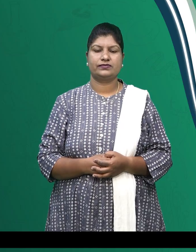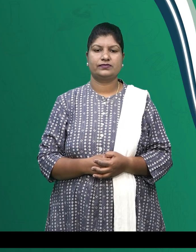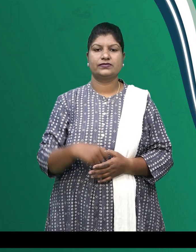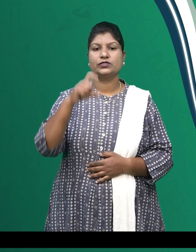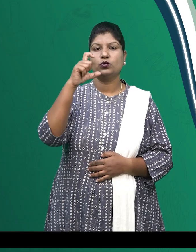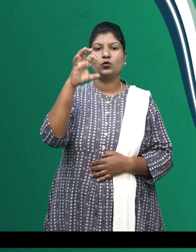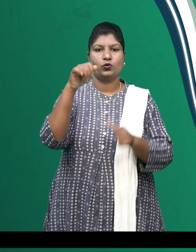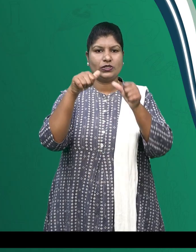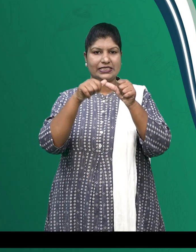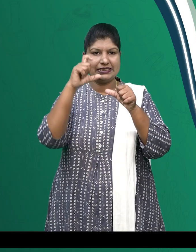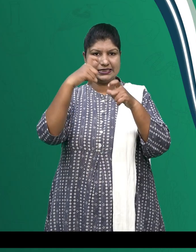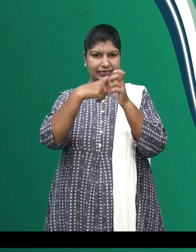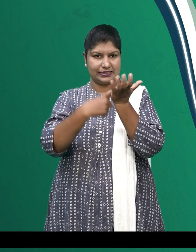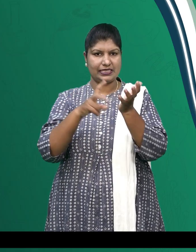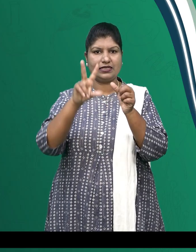सहपुंज,